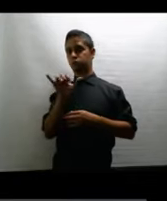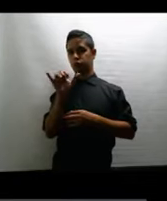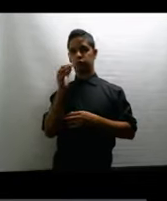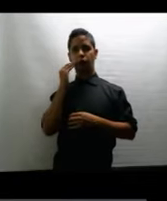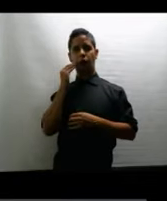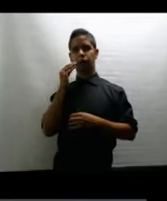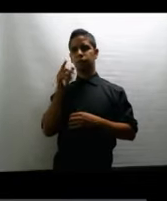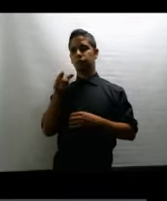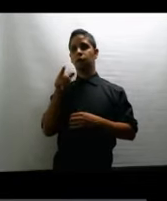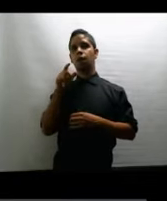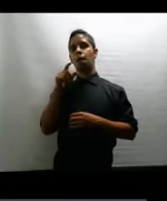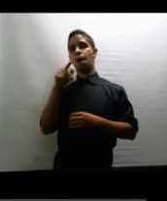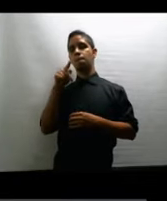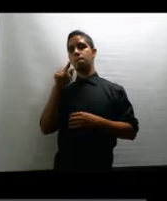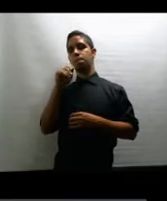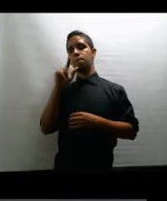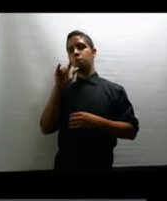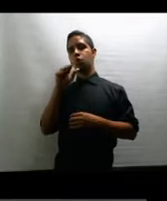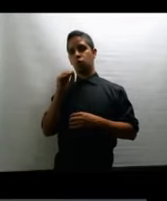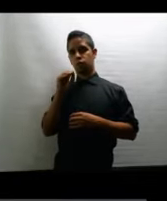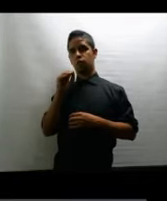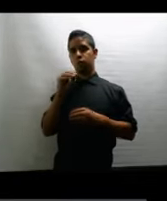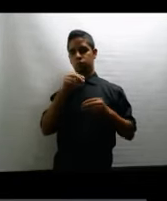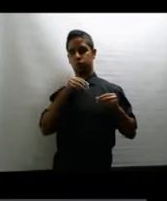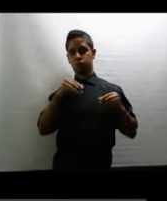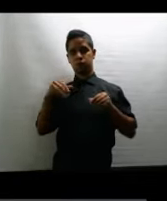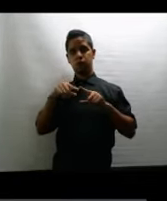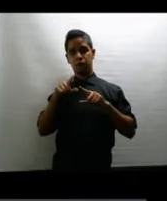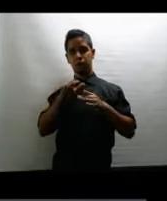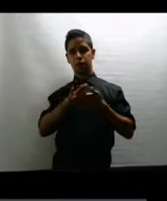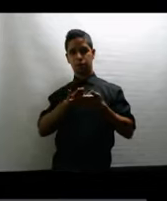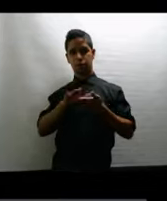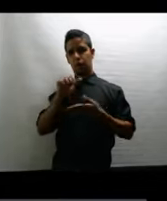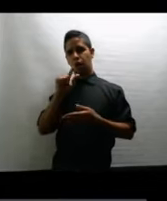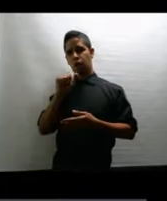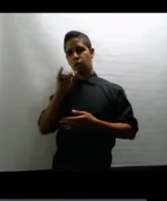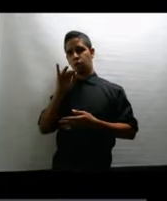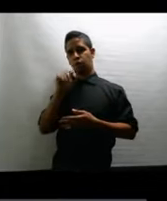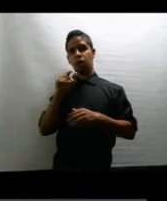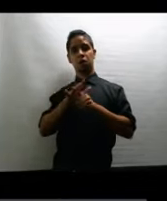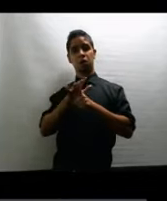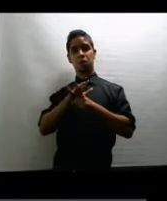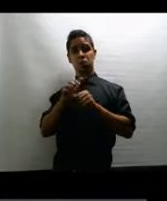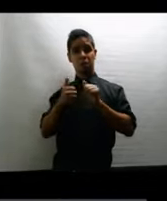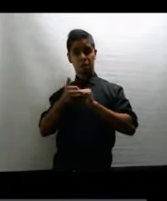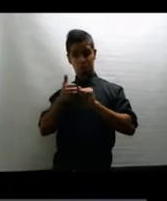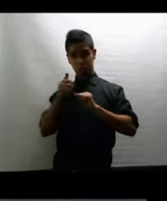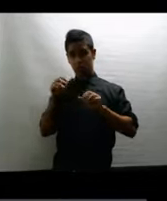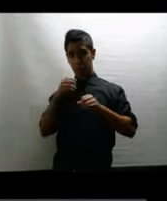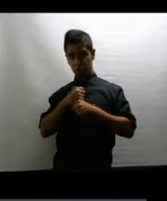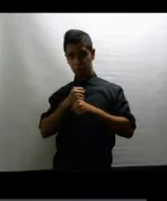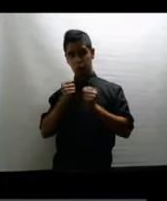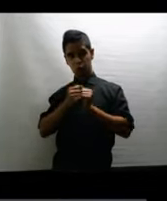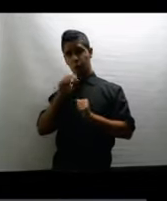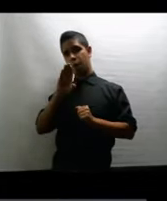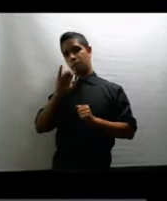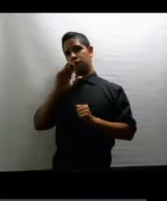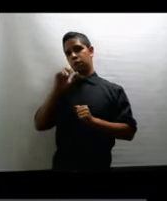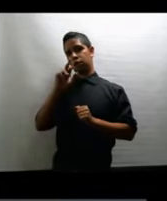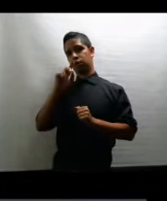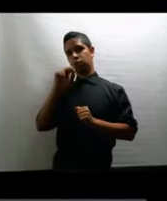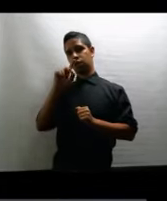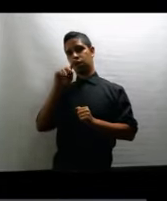comerciales para alfombras son a base de bicarbonato de soda. ¿Tú no lo sabías? Pues ya, mira, el mundo no lo sabía. Pues sí.